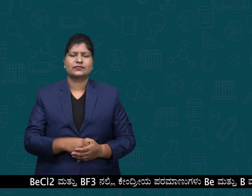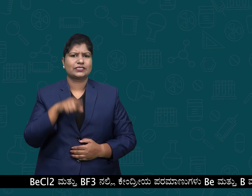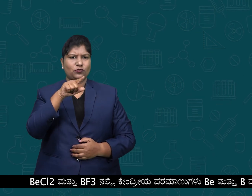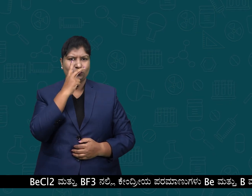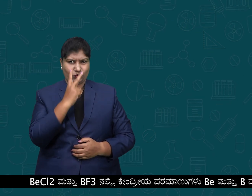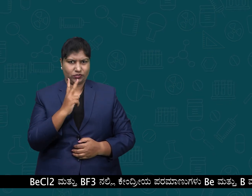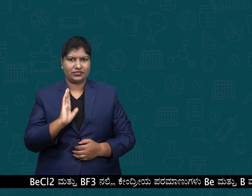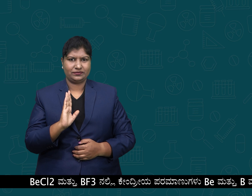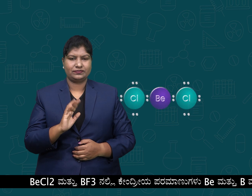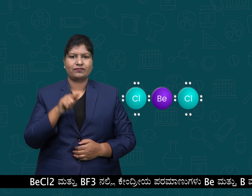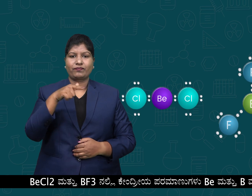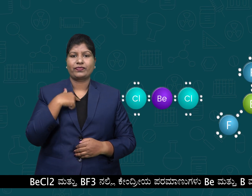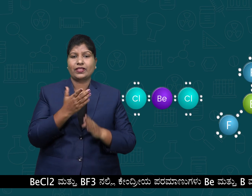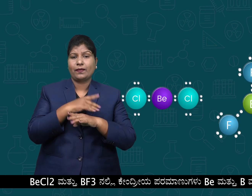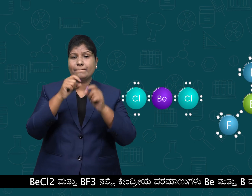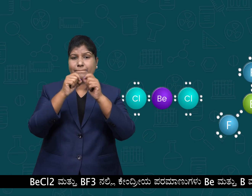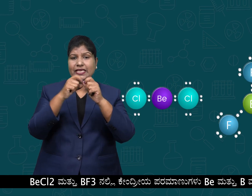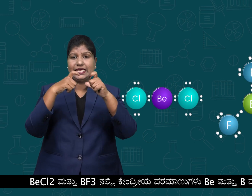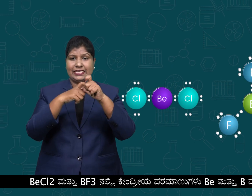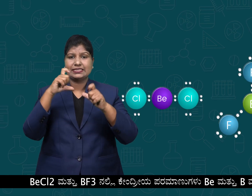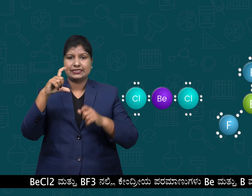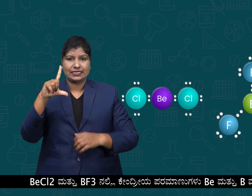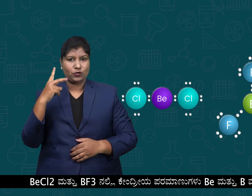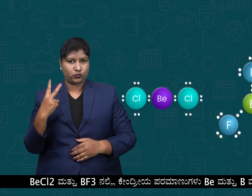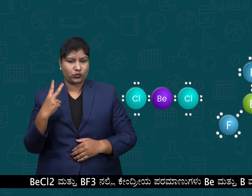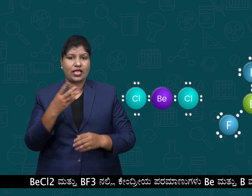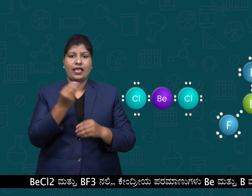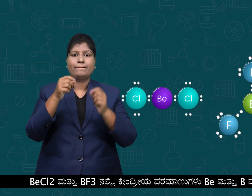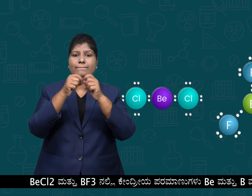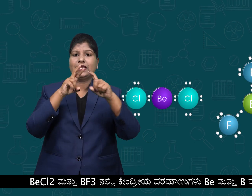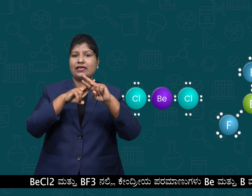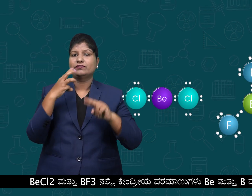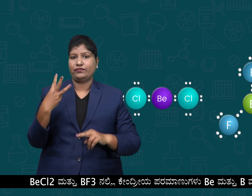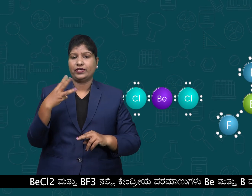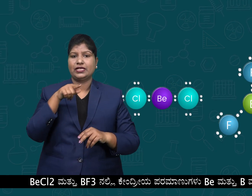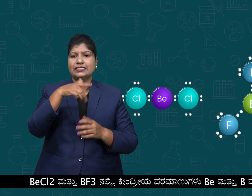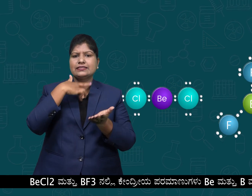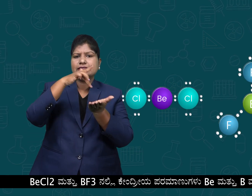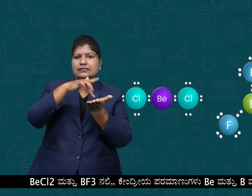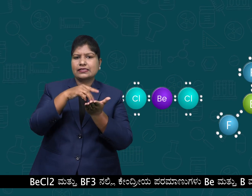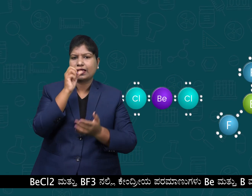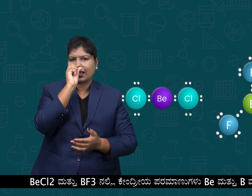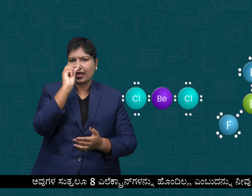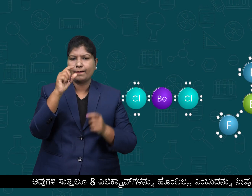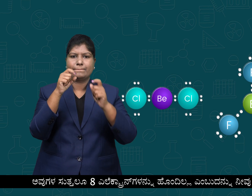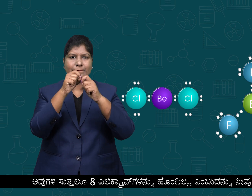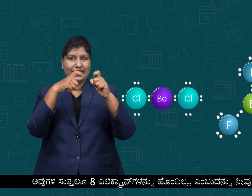BeCl2 ಮತ್ತು BF3 ನಲ್ಲಿ ಕೇಂದ್ರೀಯ ಪರಮಾಣುಗಳು Be ಮತ್ತು B ವೇಲೆನ್ಸಿ ಶೆಲ್ನಲ್ಲಿ ಅವುಗಳ